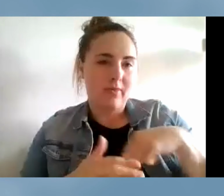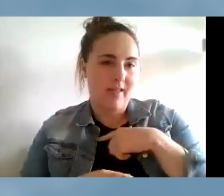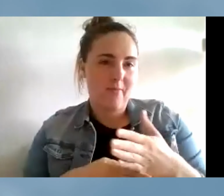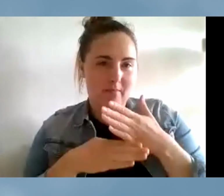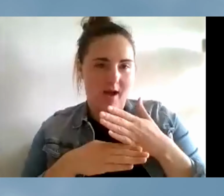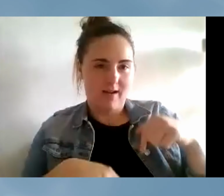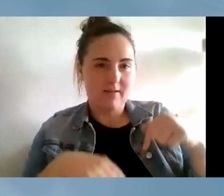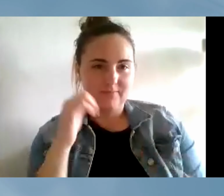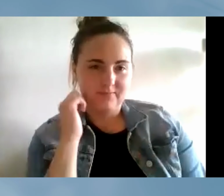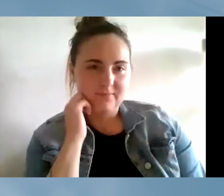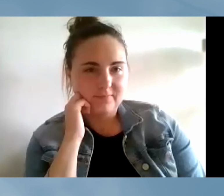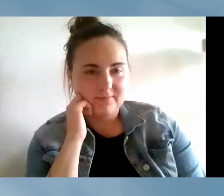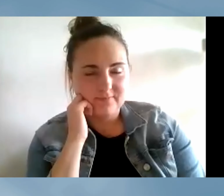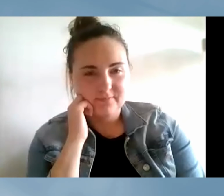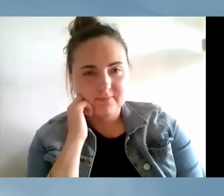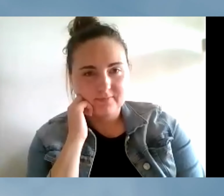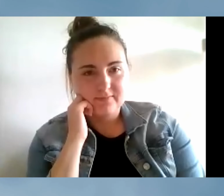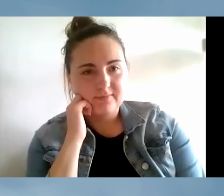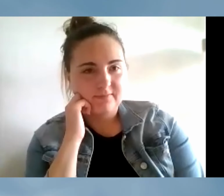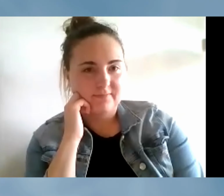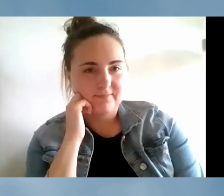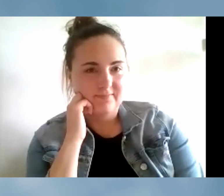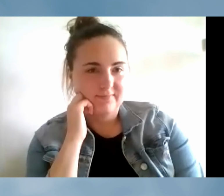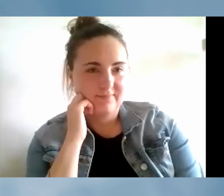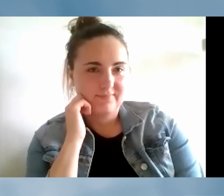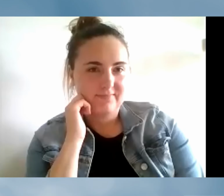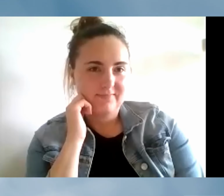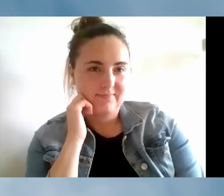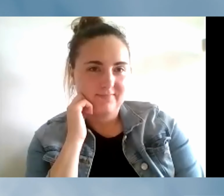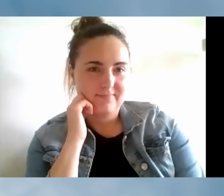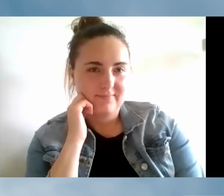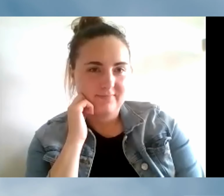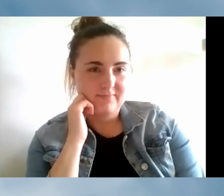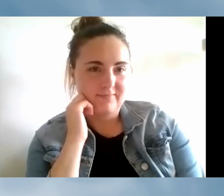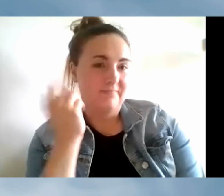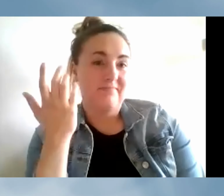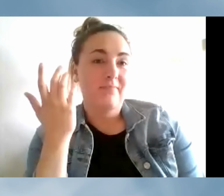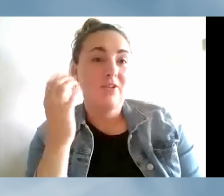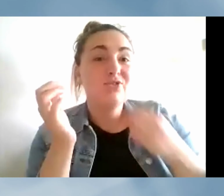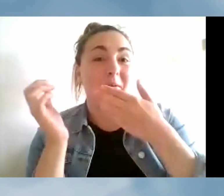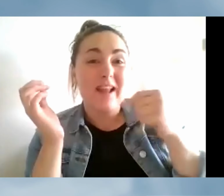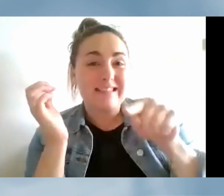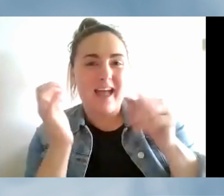budilka, to je zelo pomembno zame in mi veliko pomaga, tako da to so res nujni tehnični pripomočki.